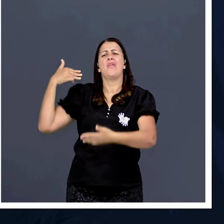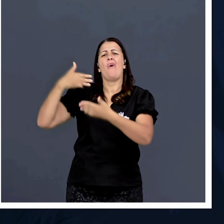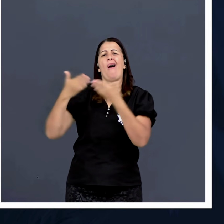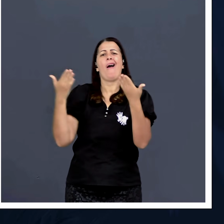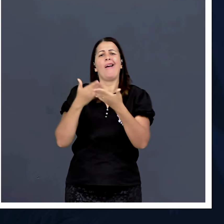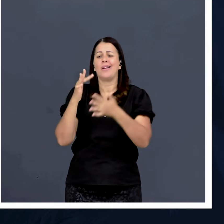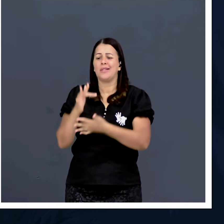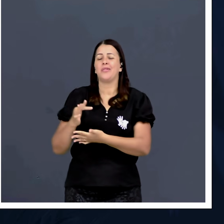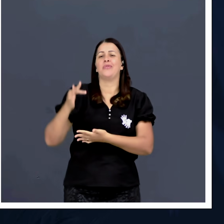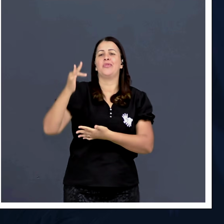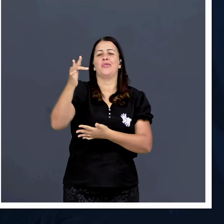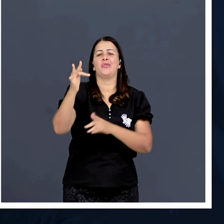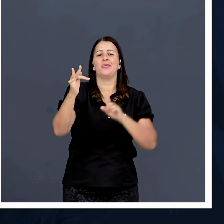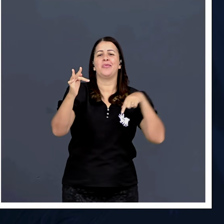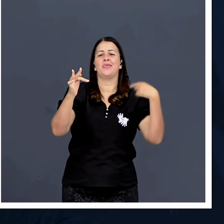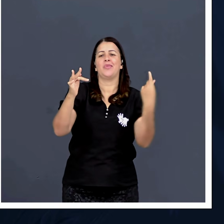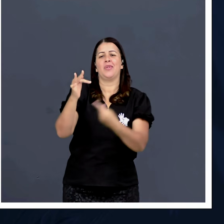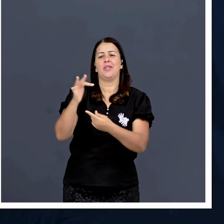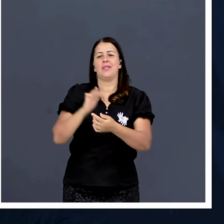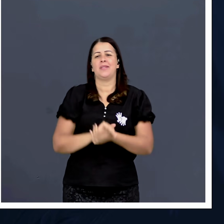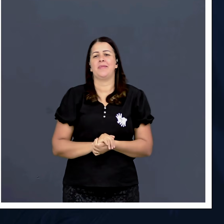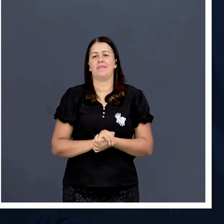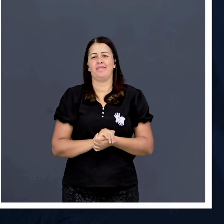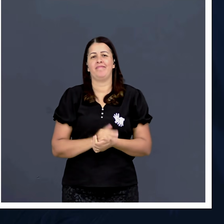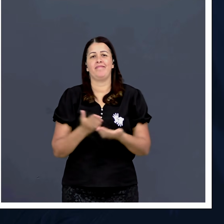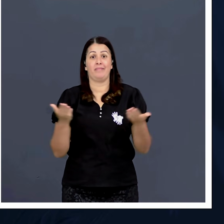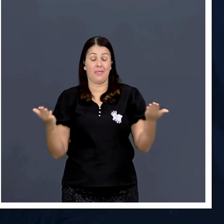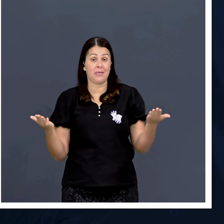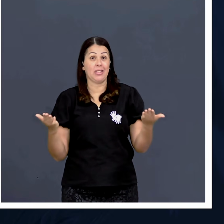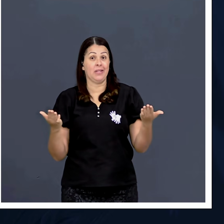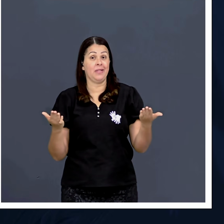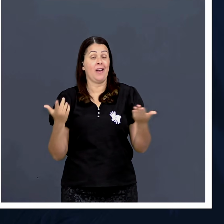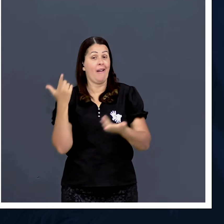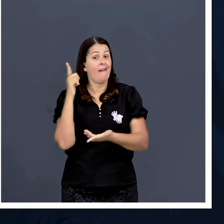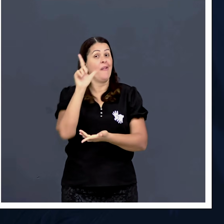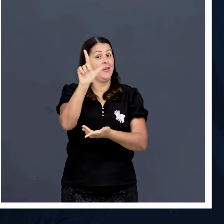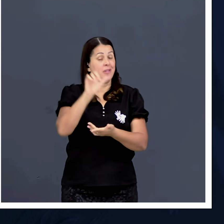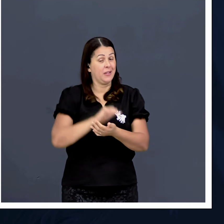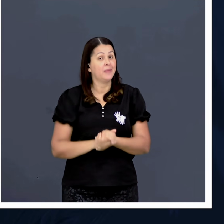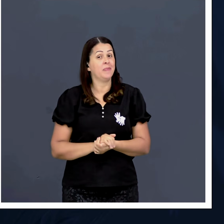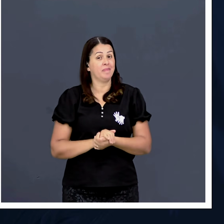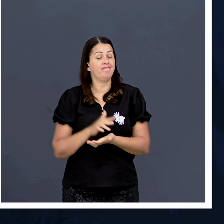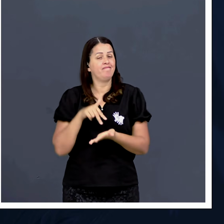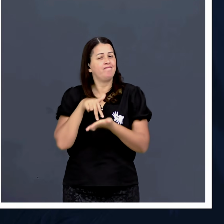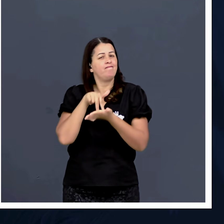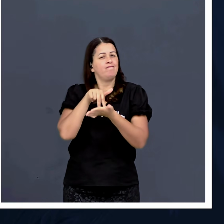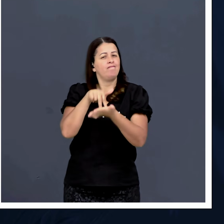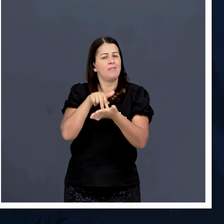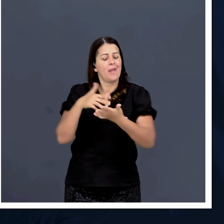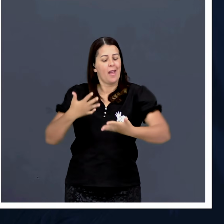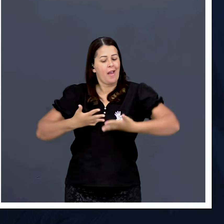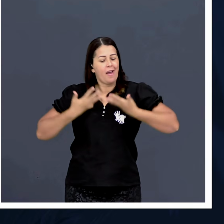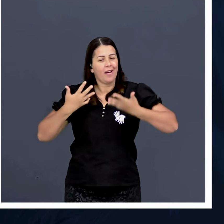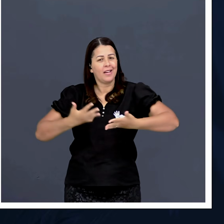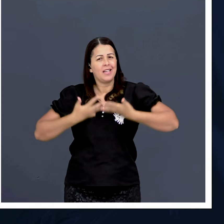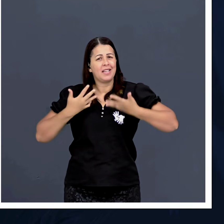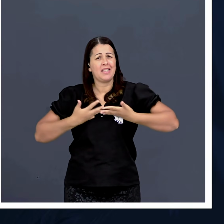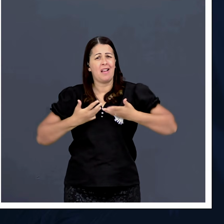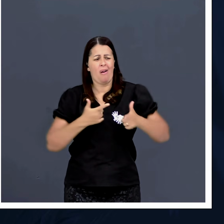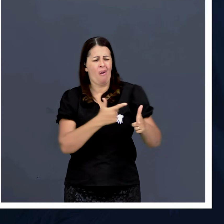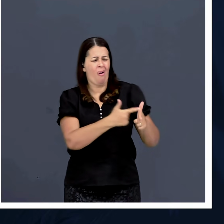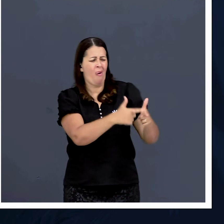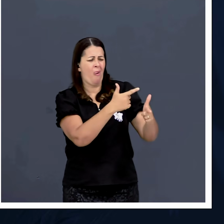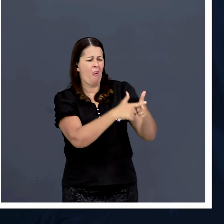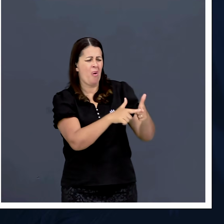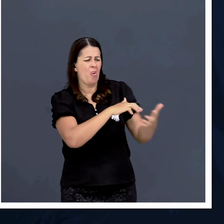fará por nós. Aí então conseguiremos manter a nossa alegria em meio a